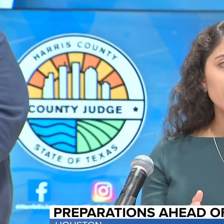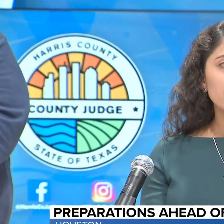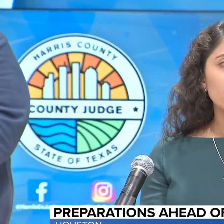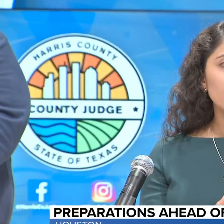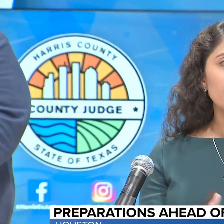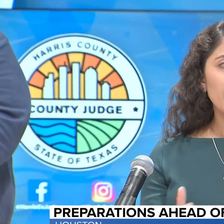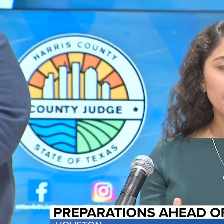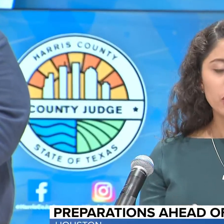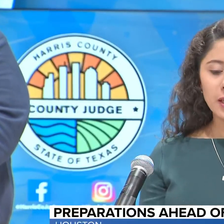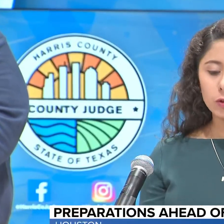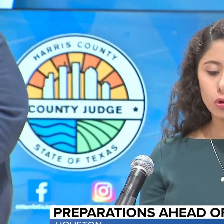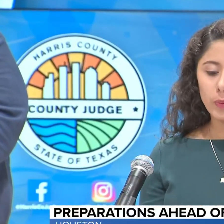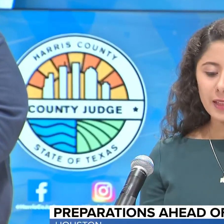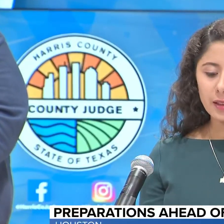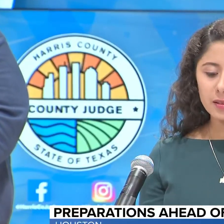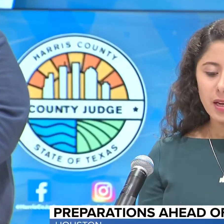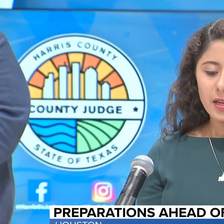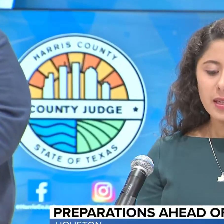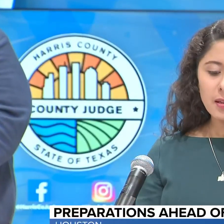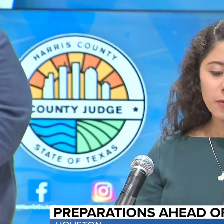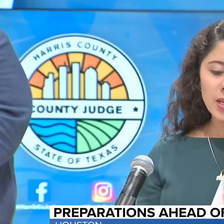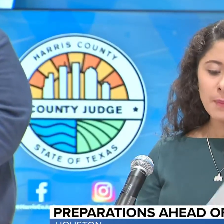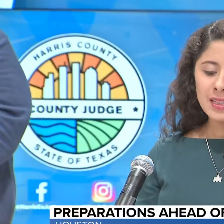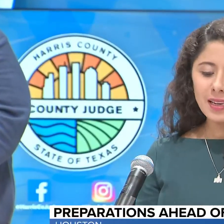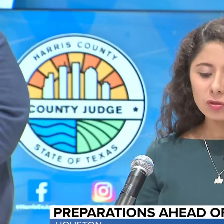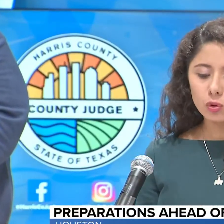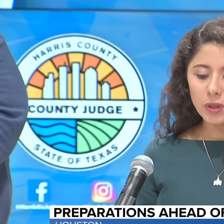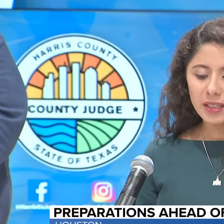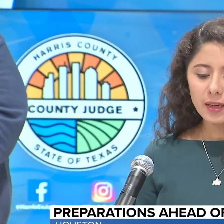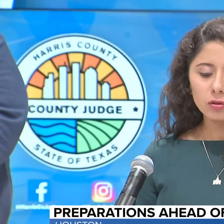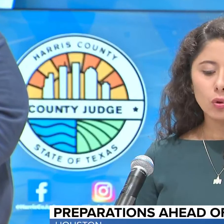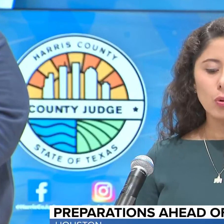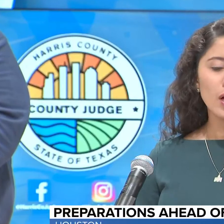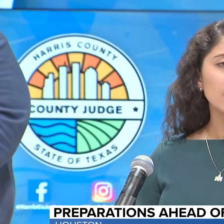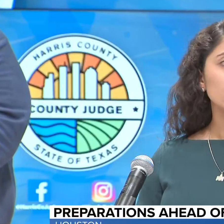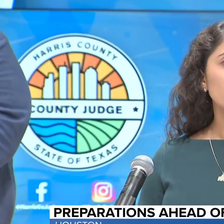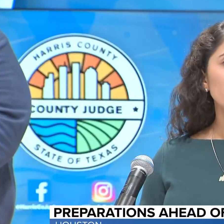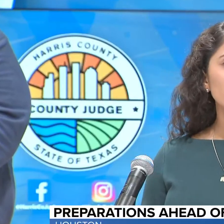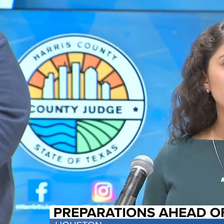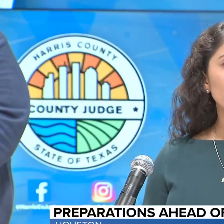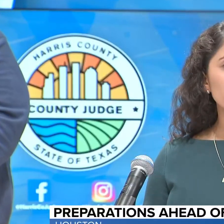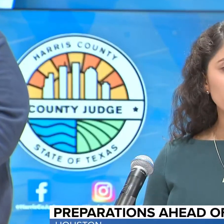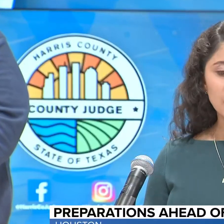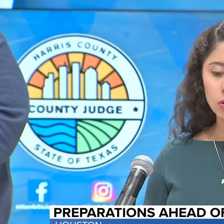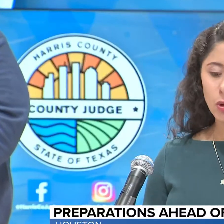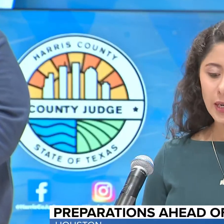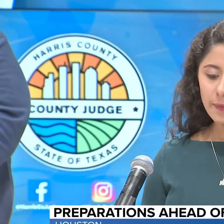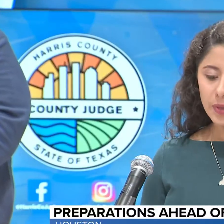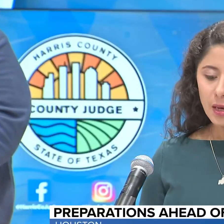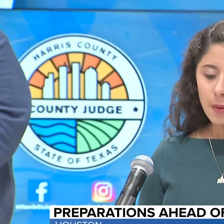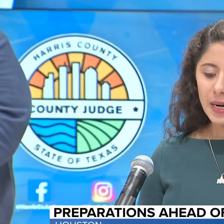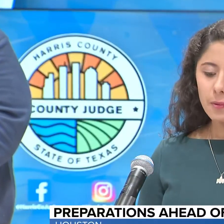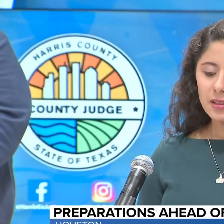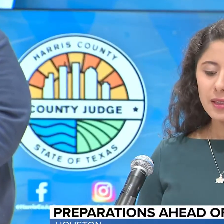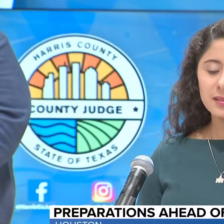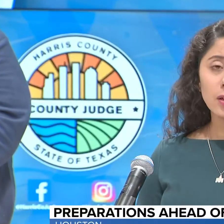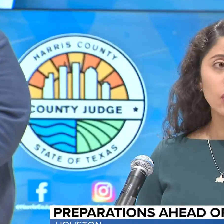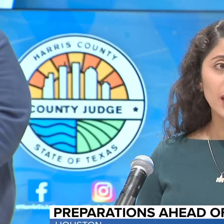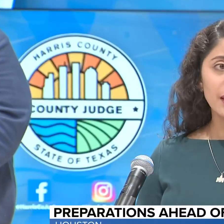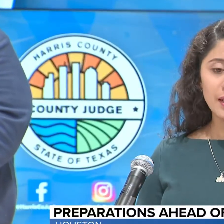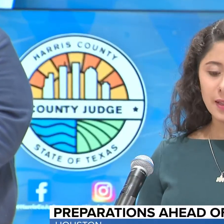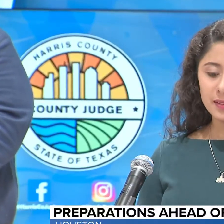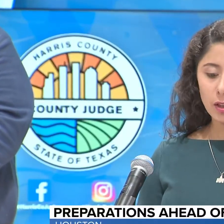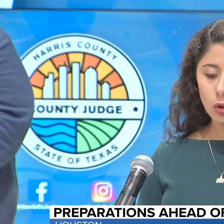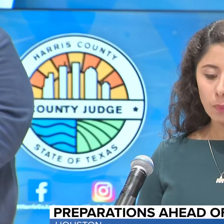las cubiertas que utilice para proteger sus plantas. Y finalmente las tuberías, cubra las tuberías expuestas en su hogar para evitar que